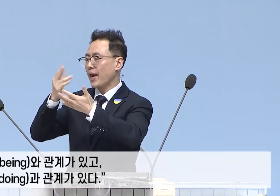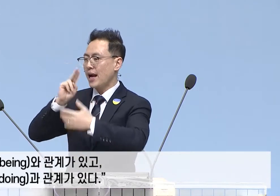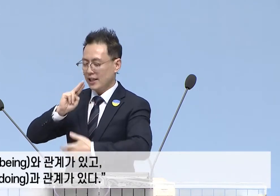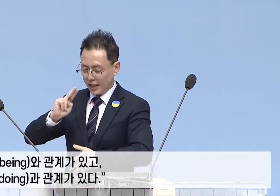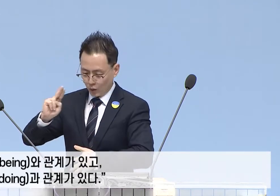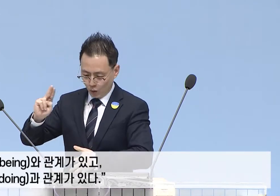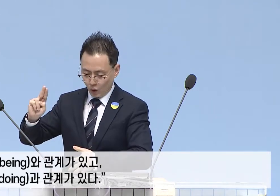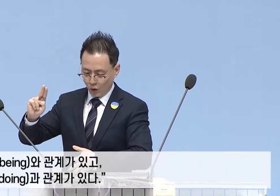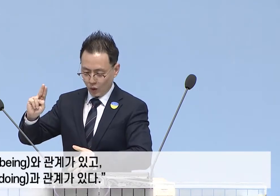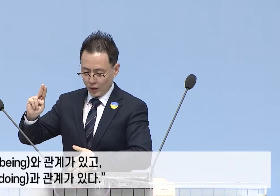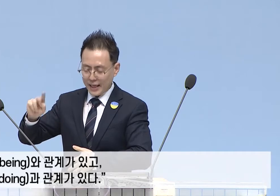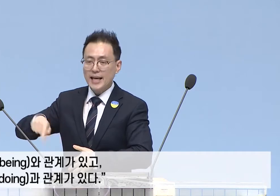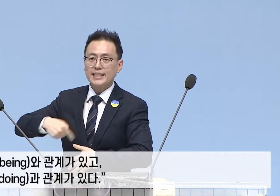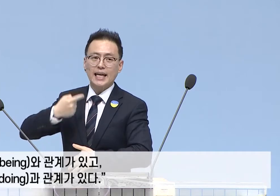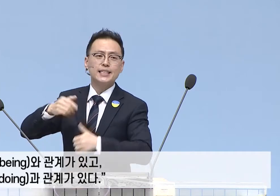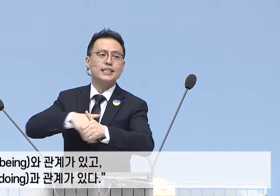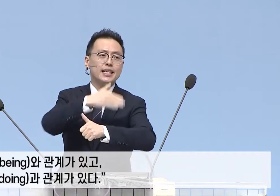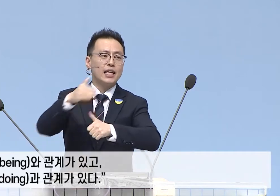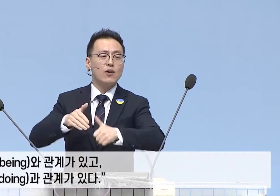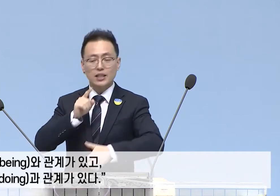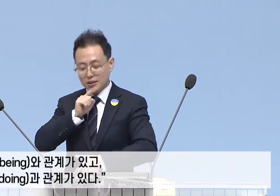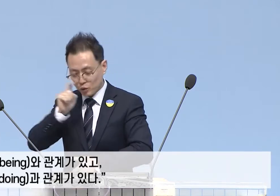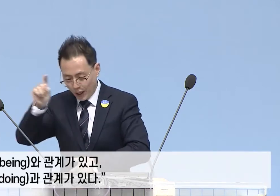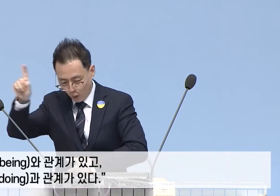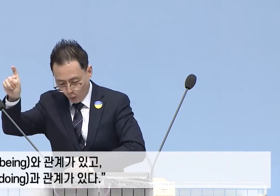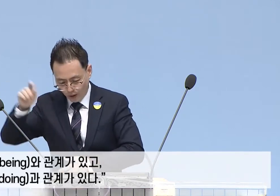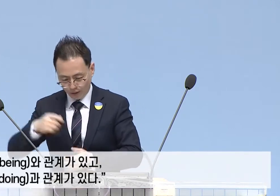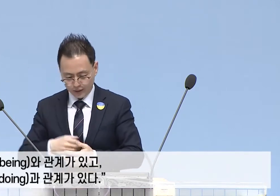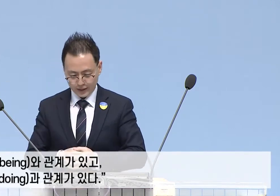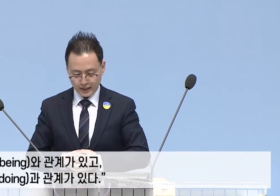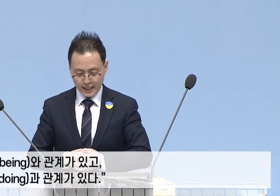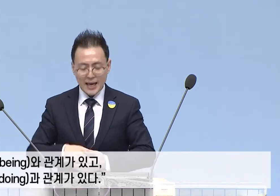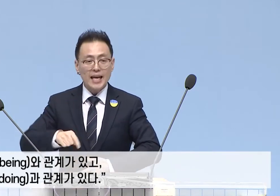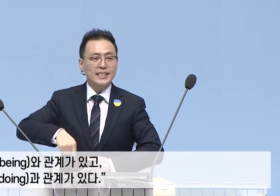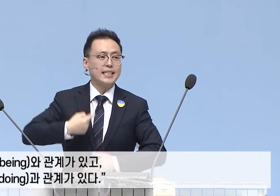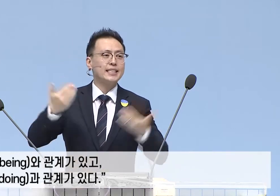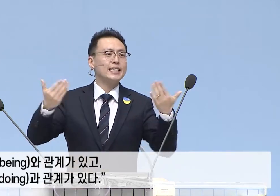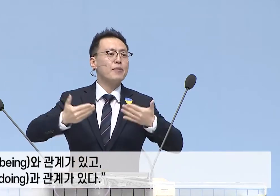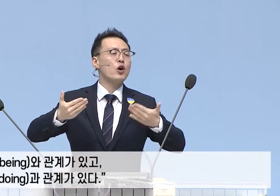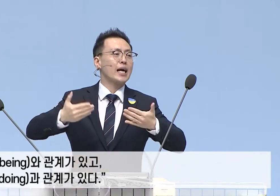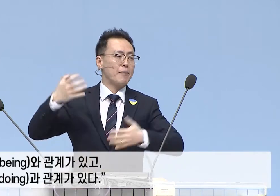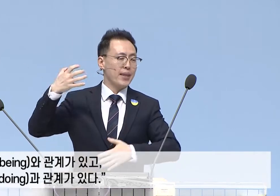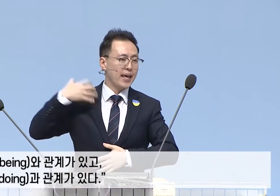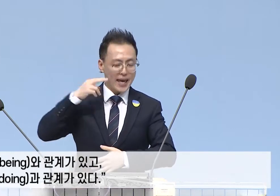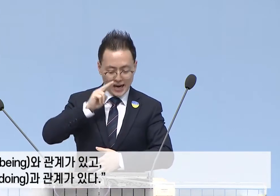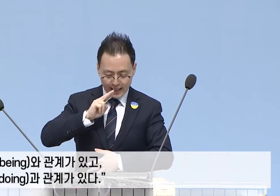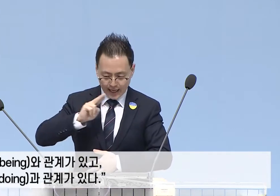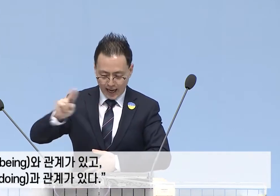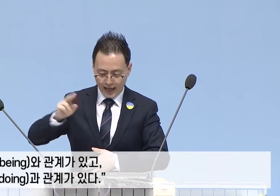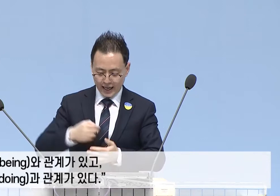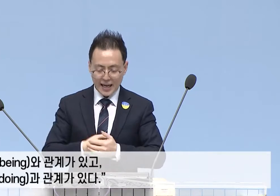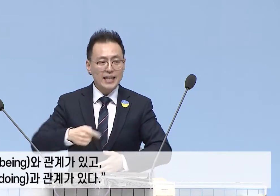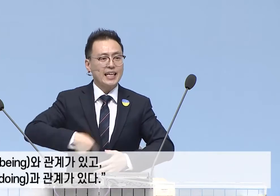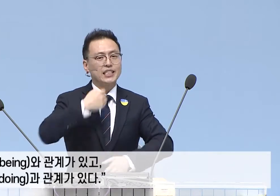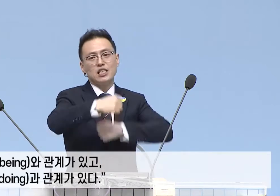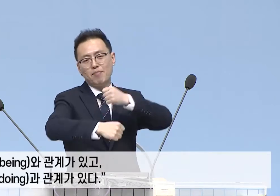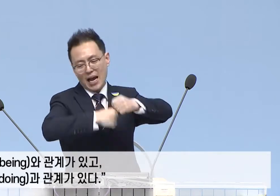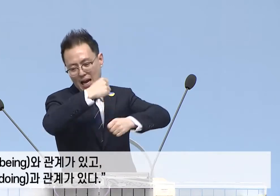할 때도 자신들의 상황을 읍소했고, 자신의 사명을 감당해야 할 때 자신들